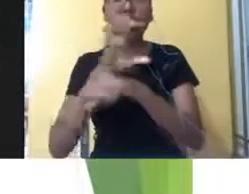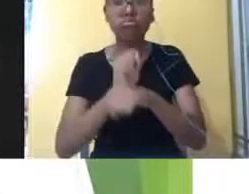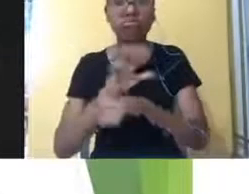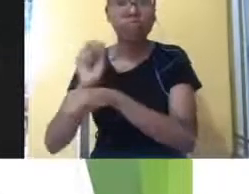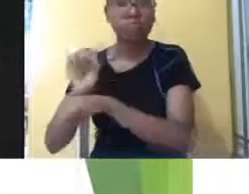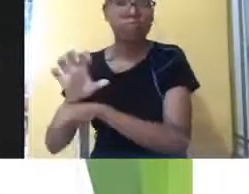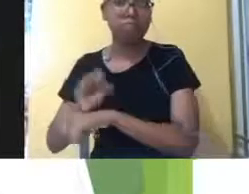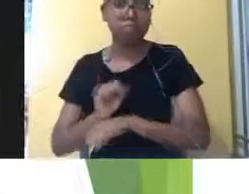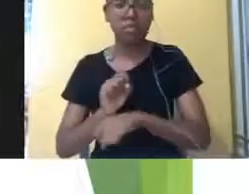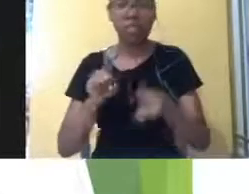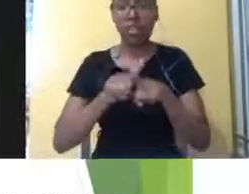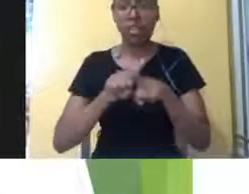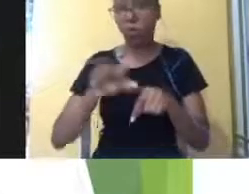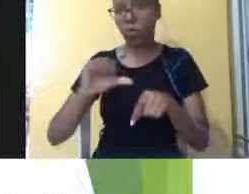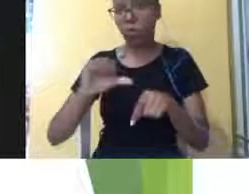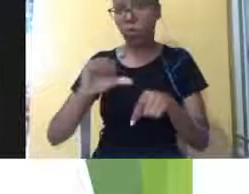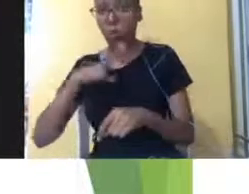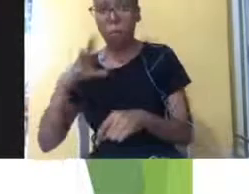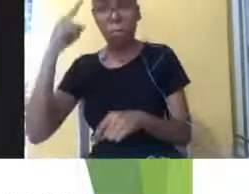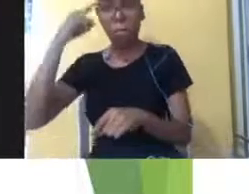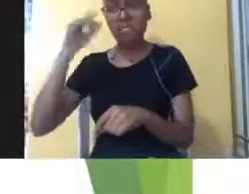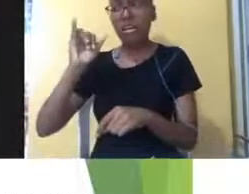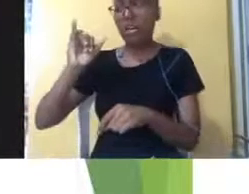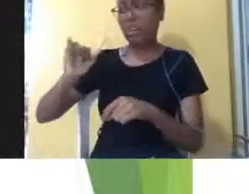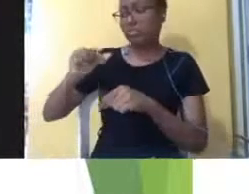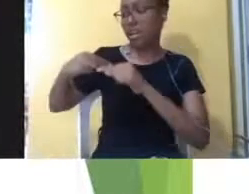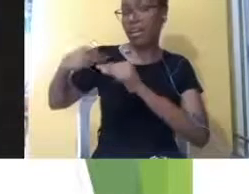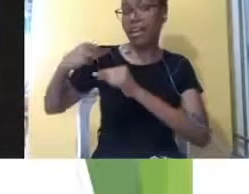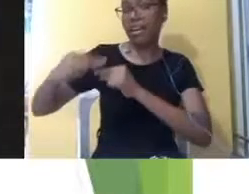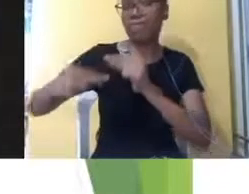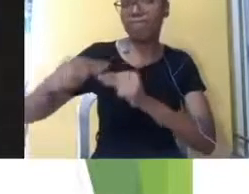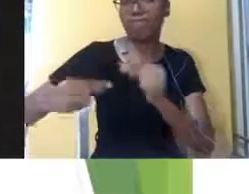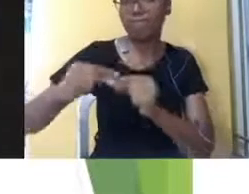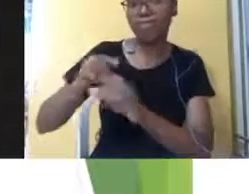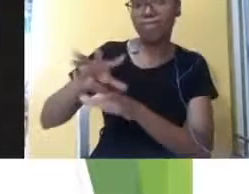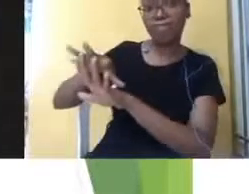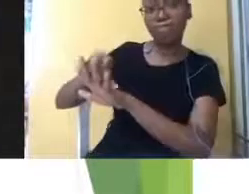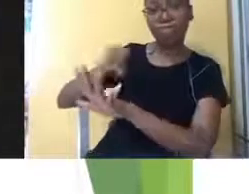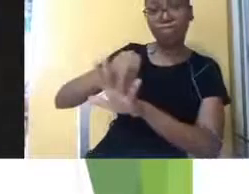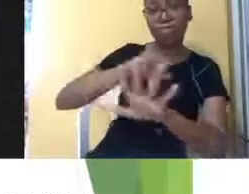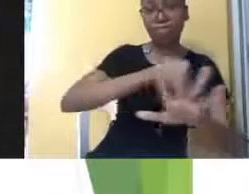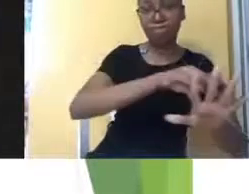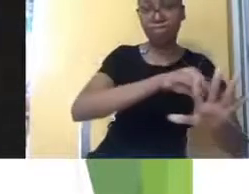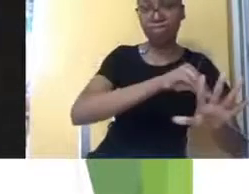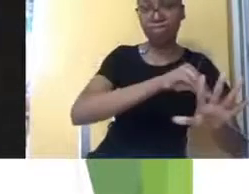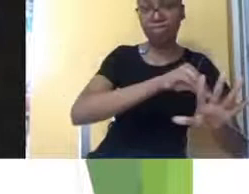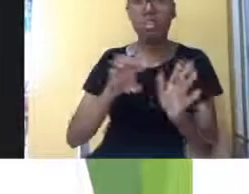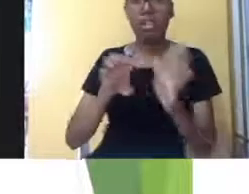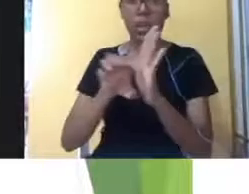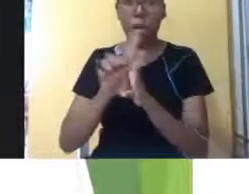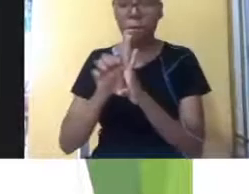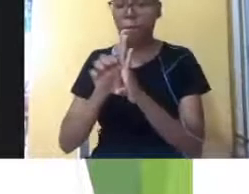poco como la cultura sorda se da dentro de la cultura sorda, la